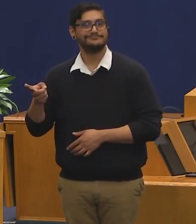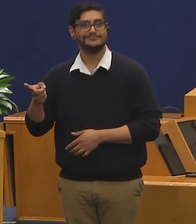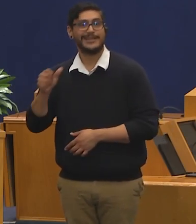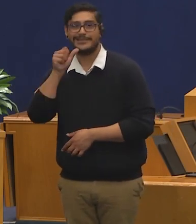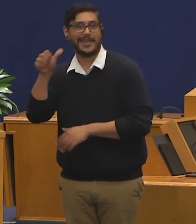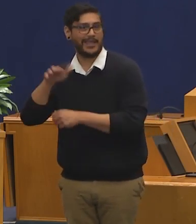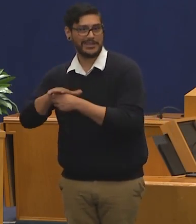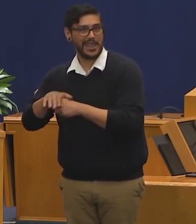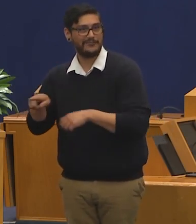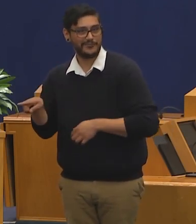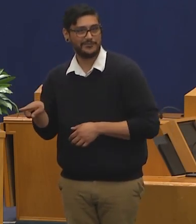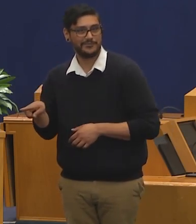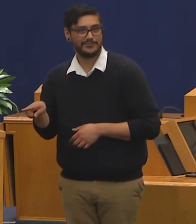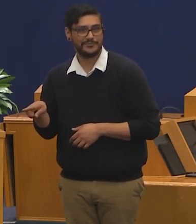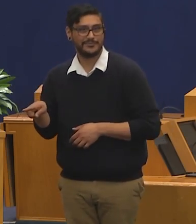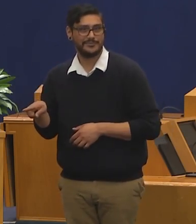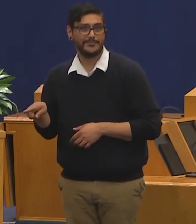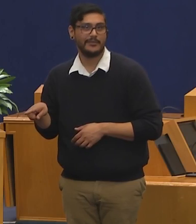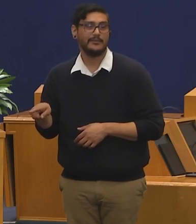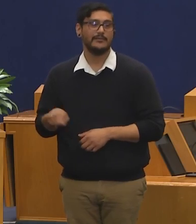Pero, debido a esto,